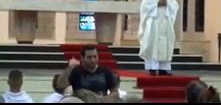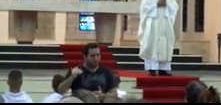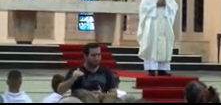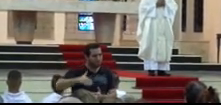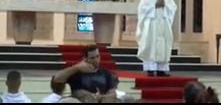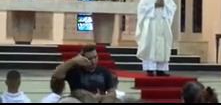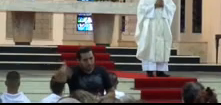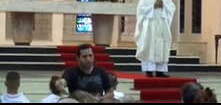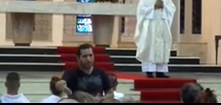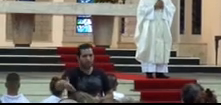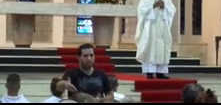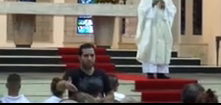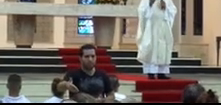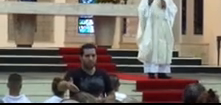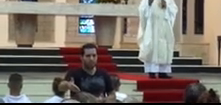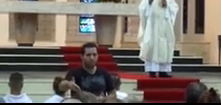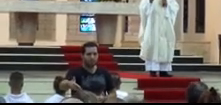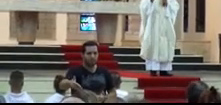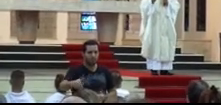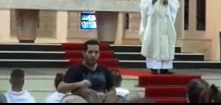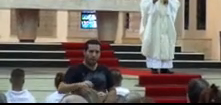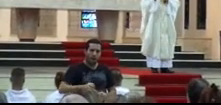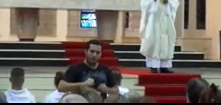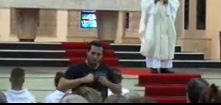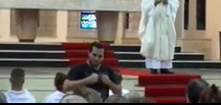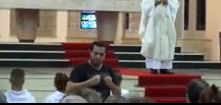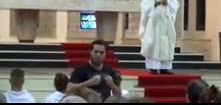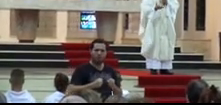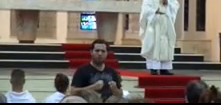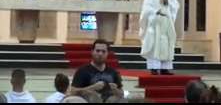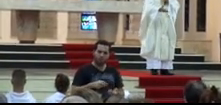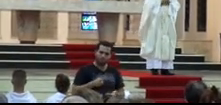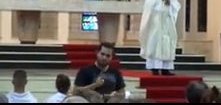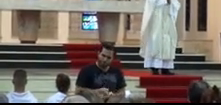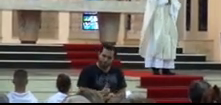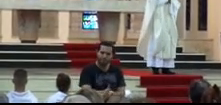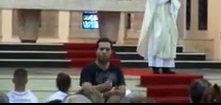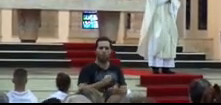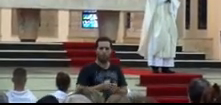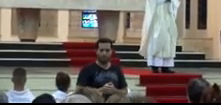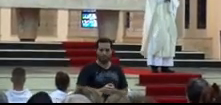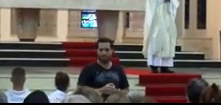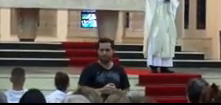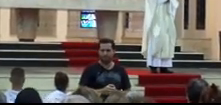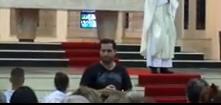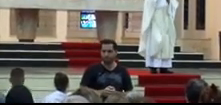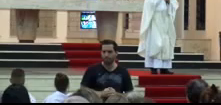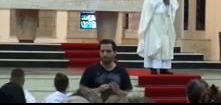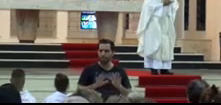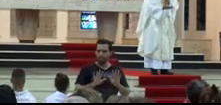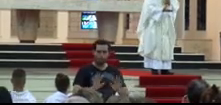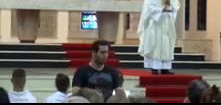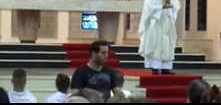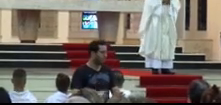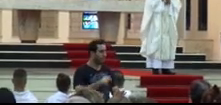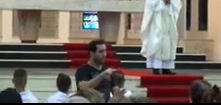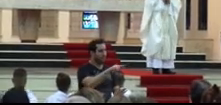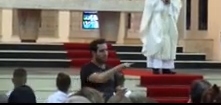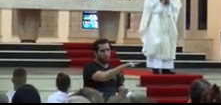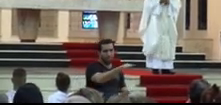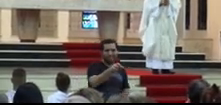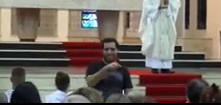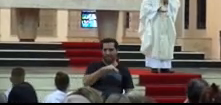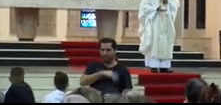Cristo. Por isso, convido os ministros, ao momento que fizer